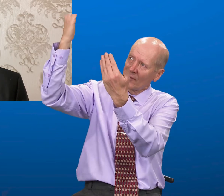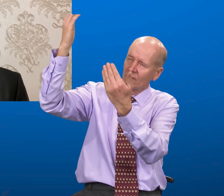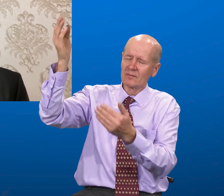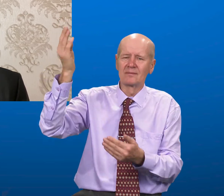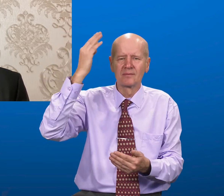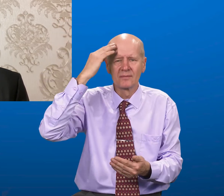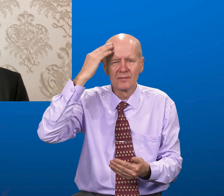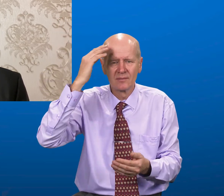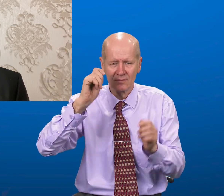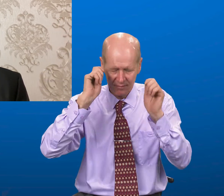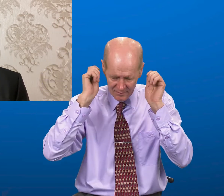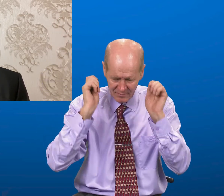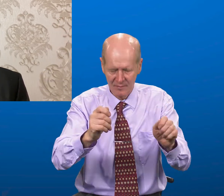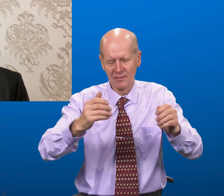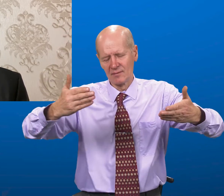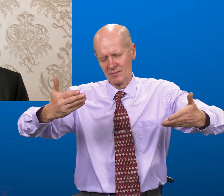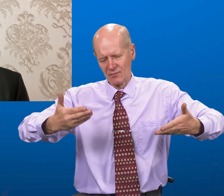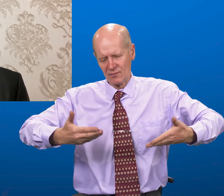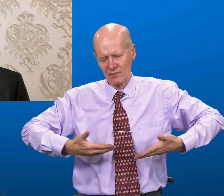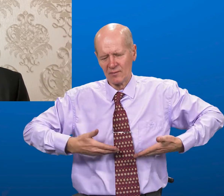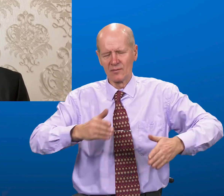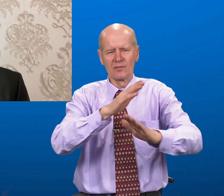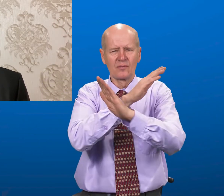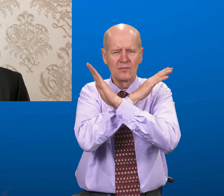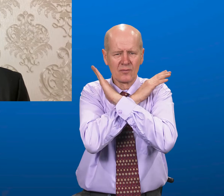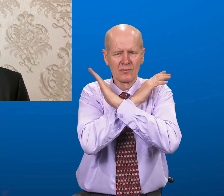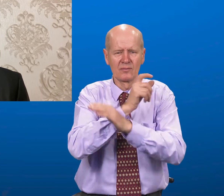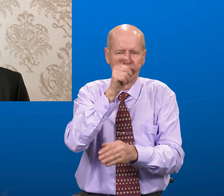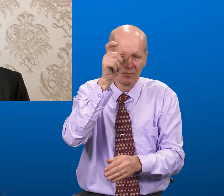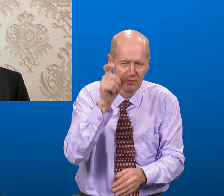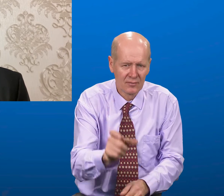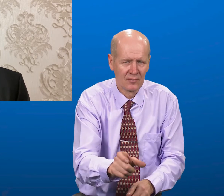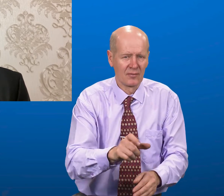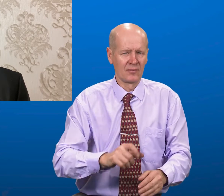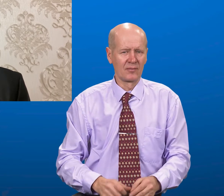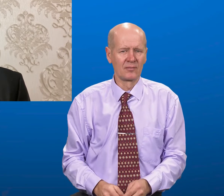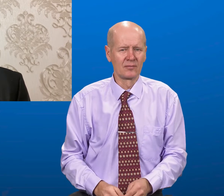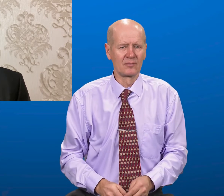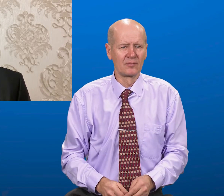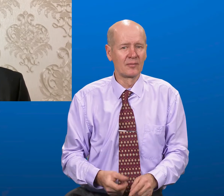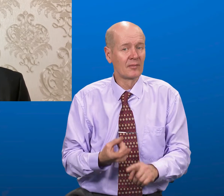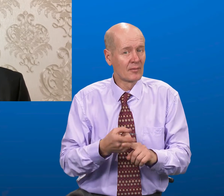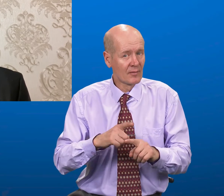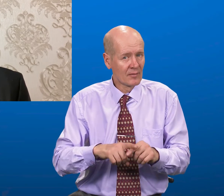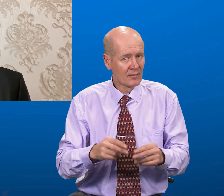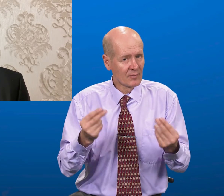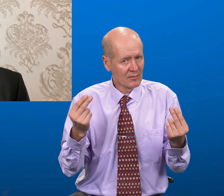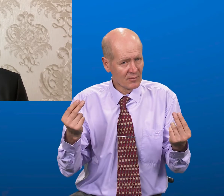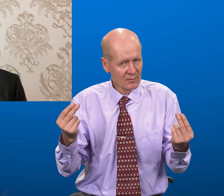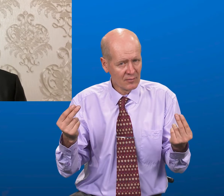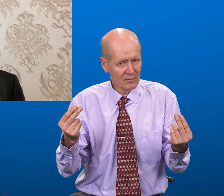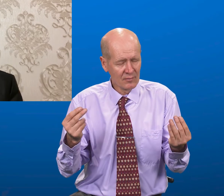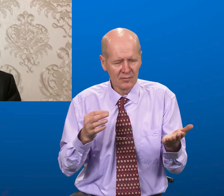Он Бог, способный дать жизнь умершему человеку.